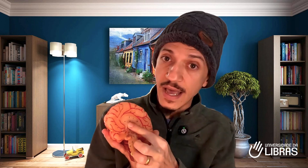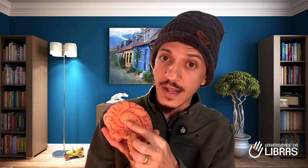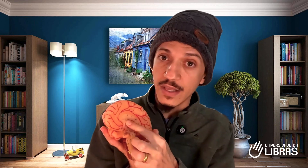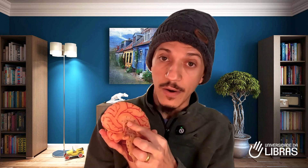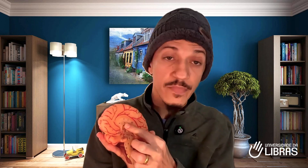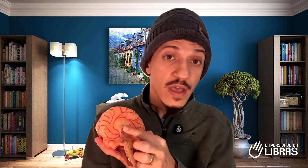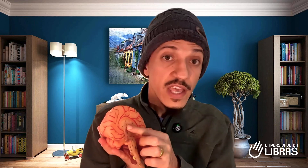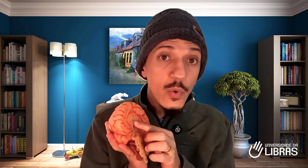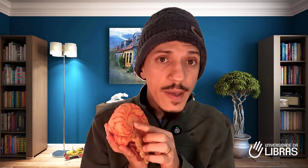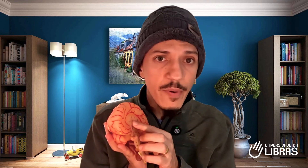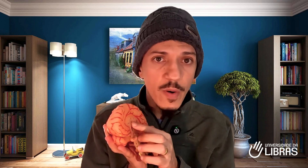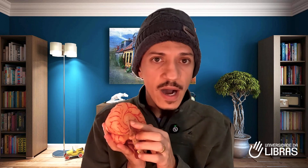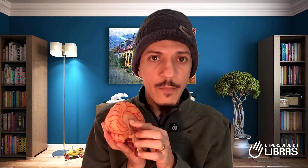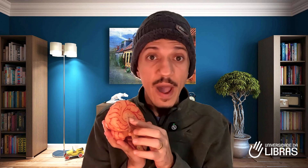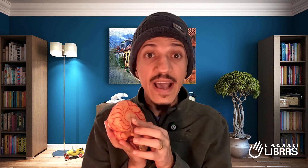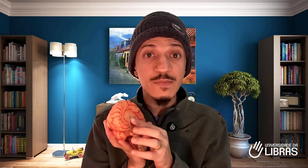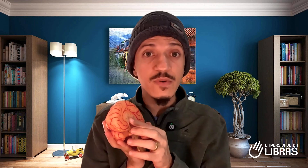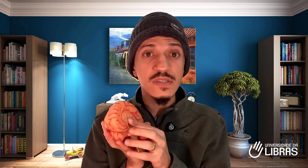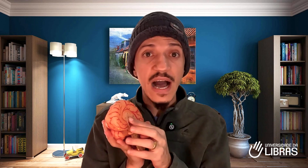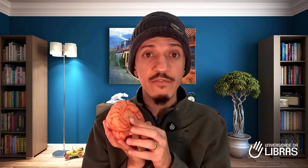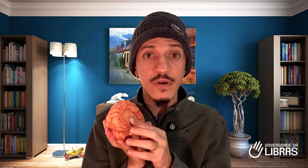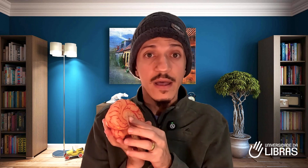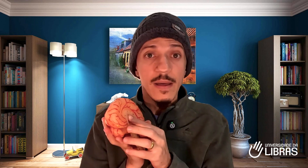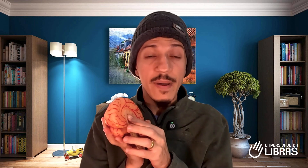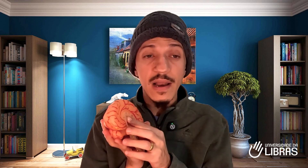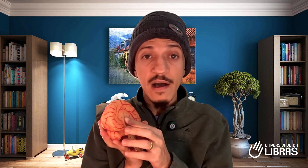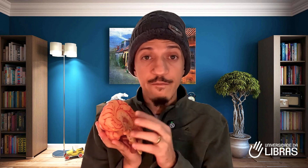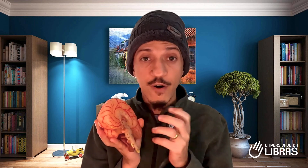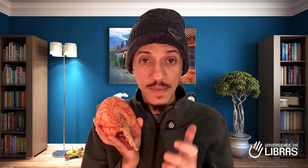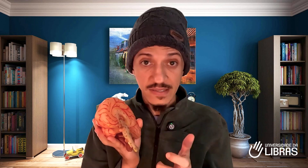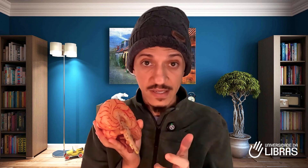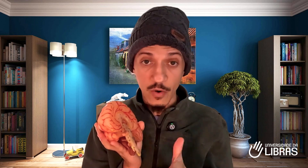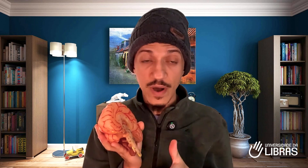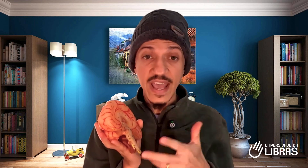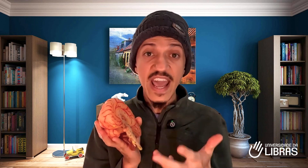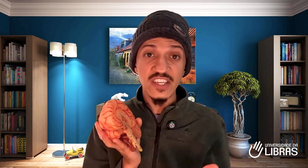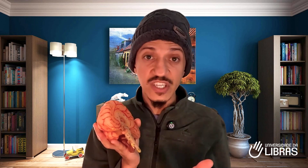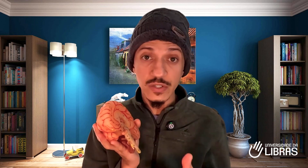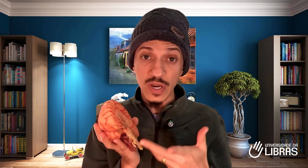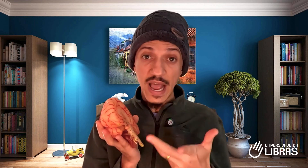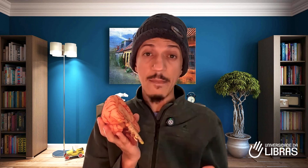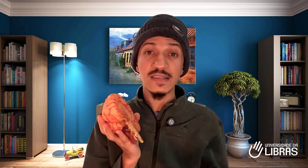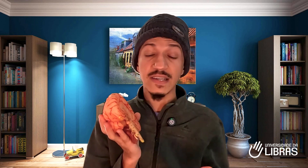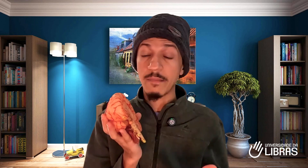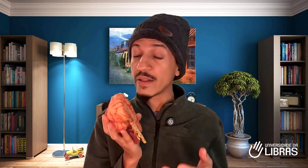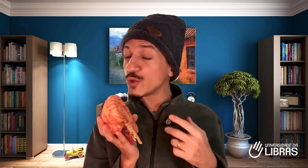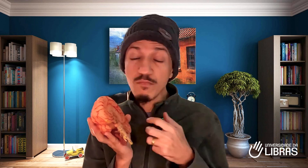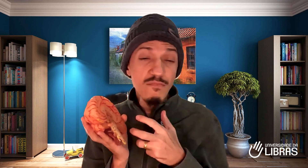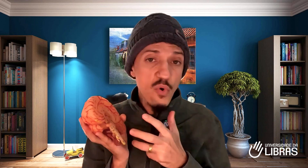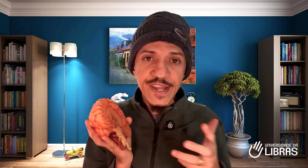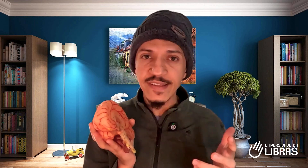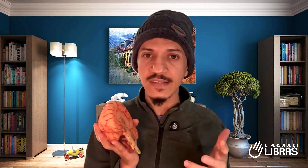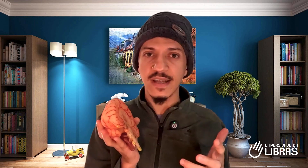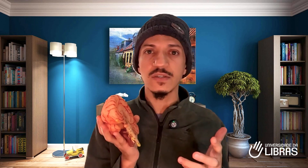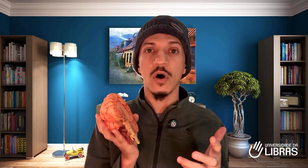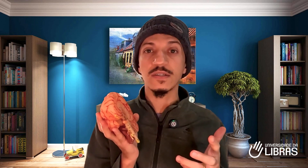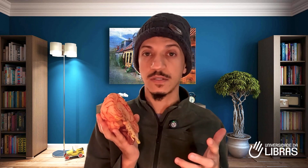ó. E o hipocampo é responsável pela formação e registro e armazenamento de muitas das nossas